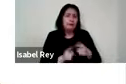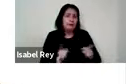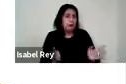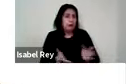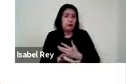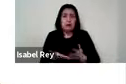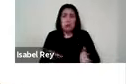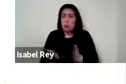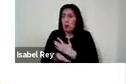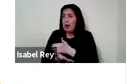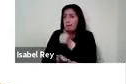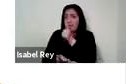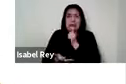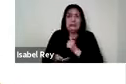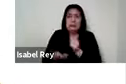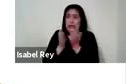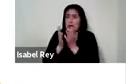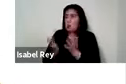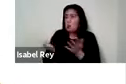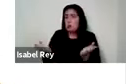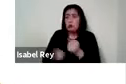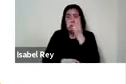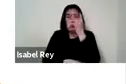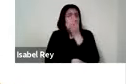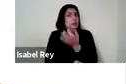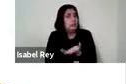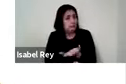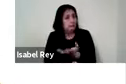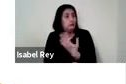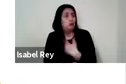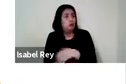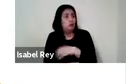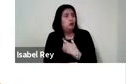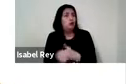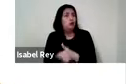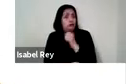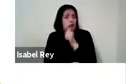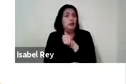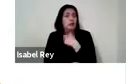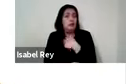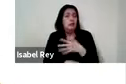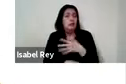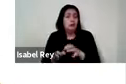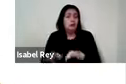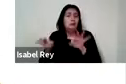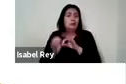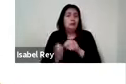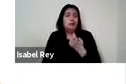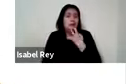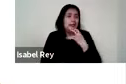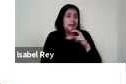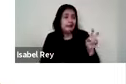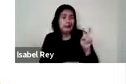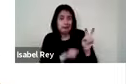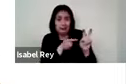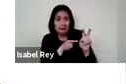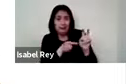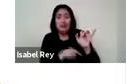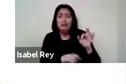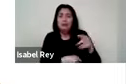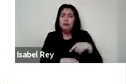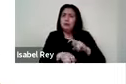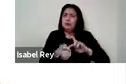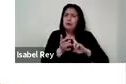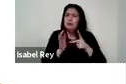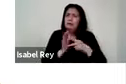tienes paciencia con tus alumnos, créeme que falta una pieza importante. La serpiente amaru representa la sabiduría y